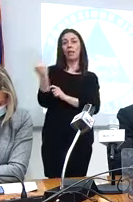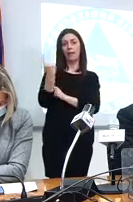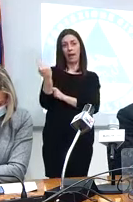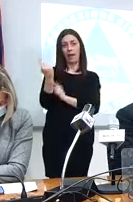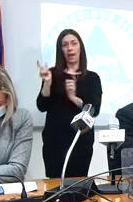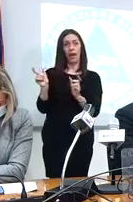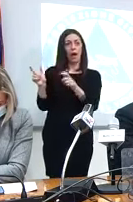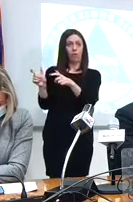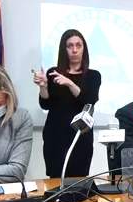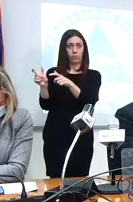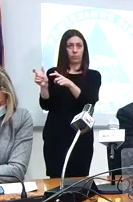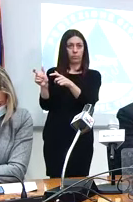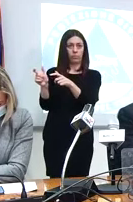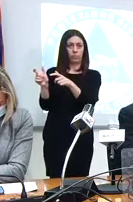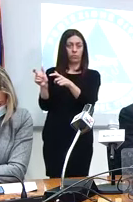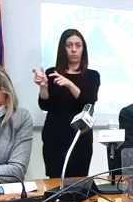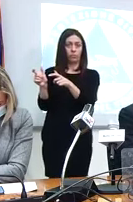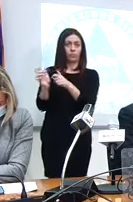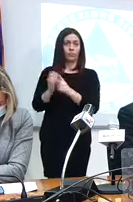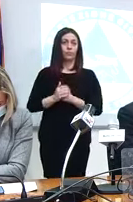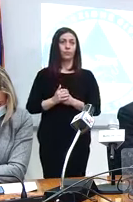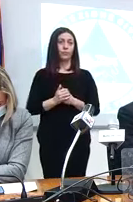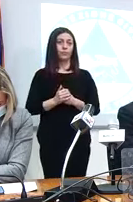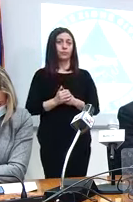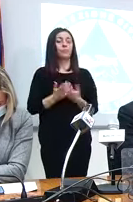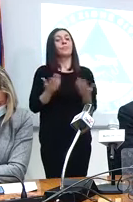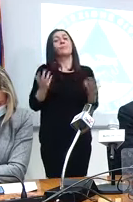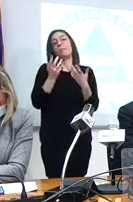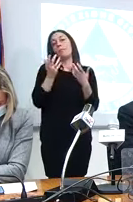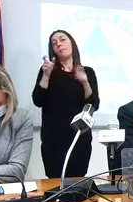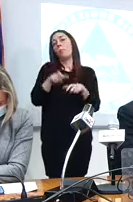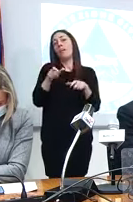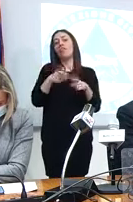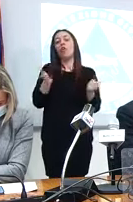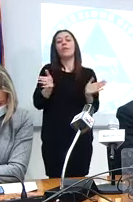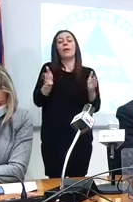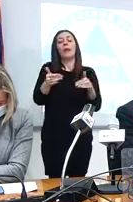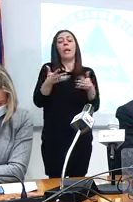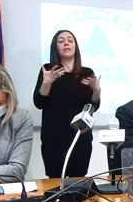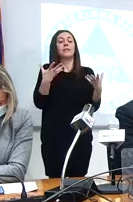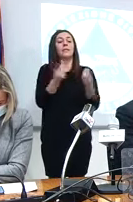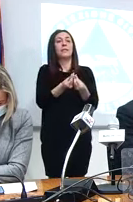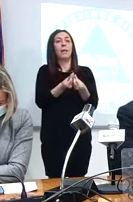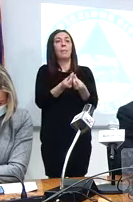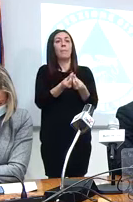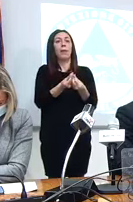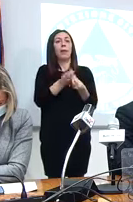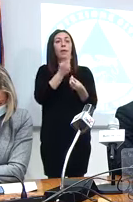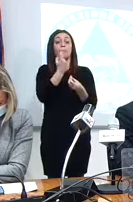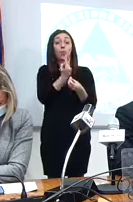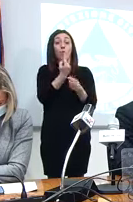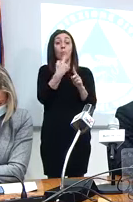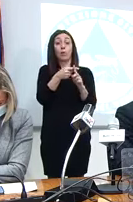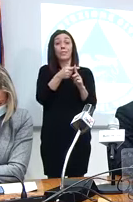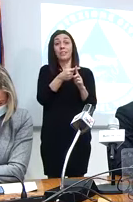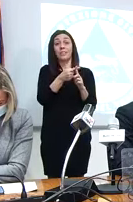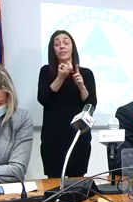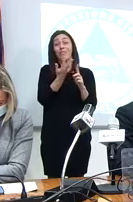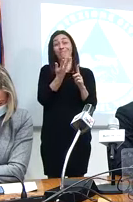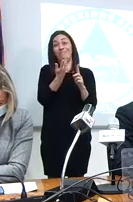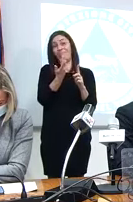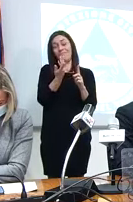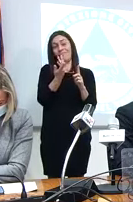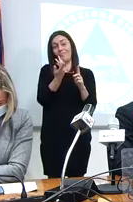non è che cioè, se si ritrovano in classe è inevitabile che se uno è positivo il processo è quello.